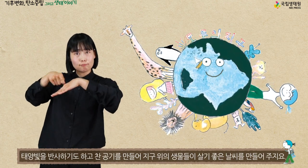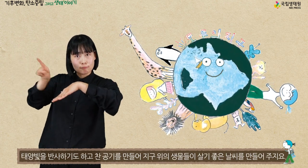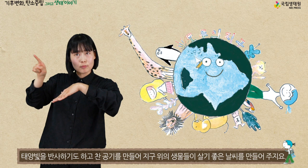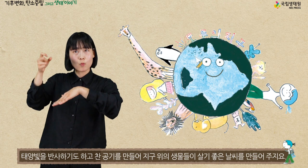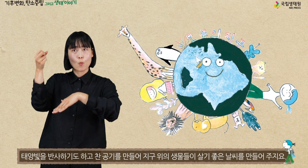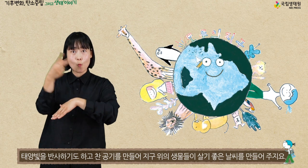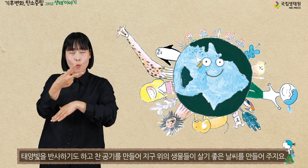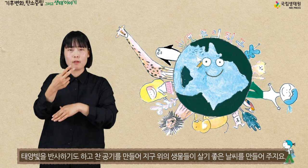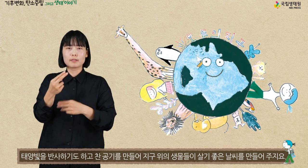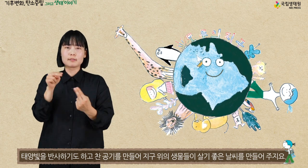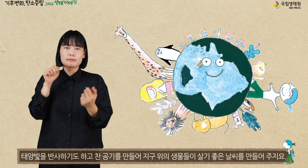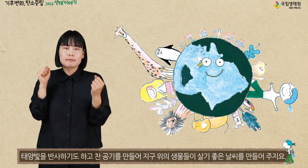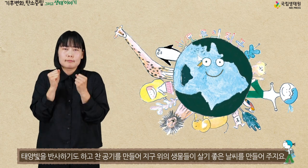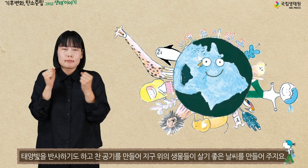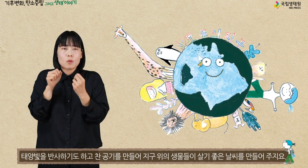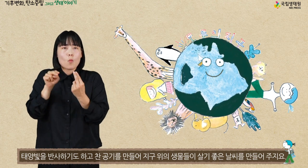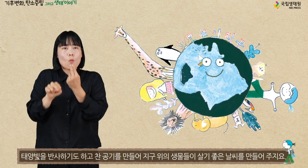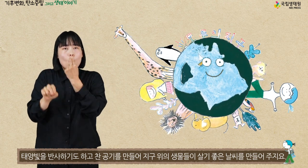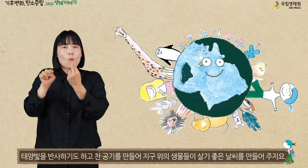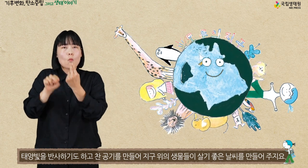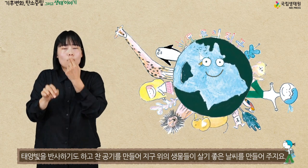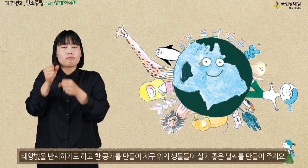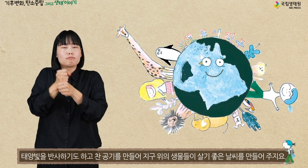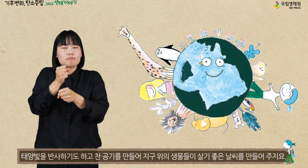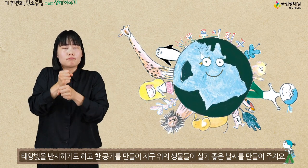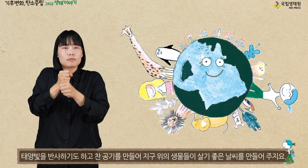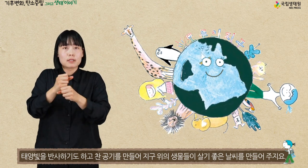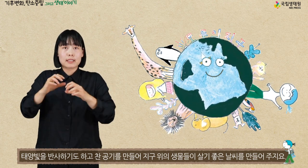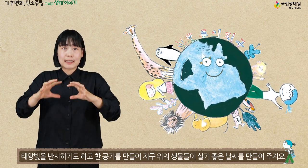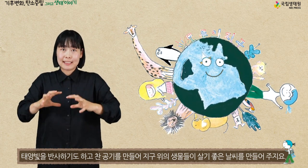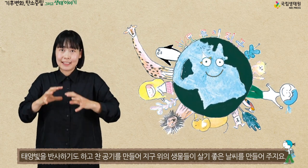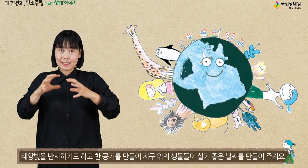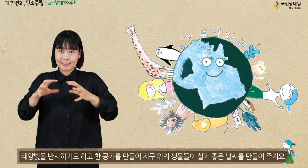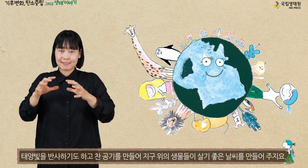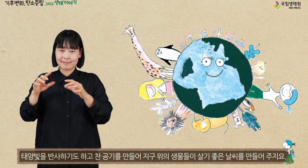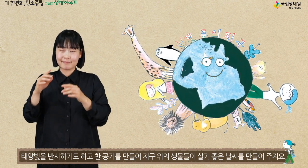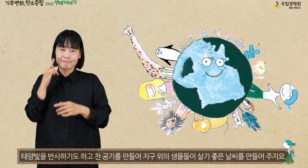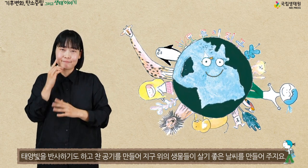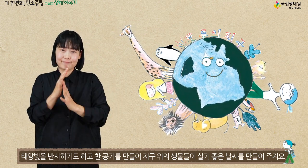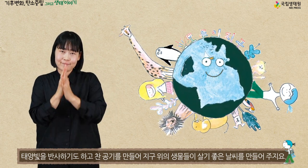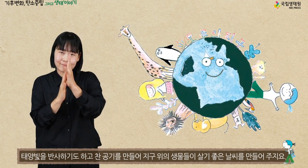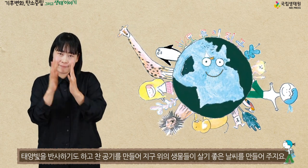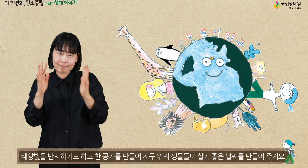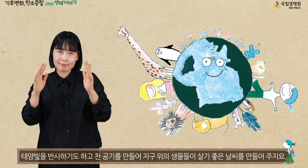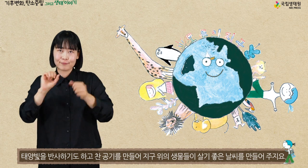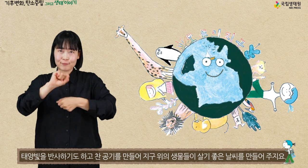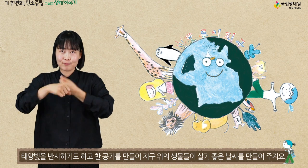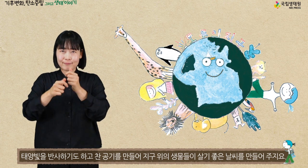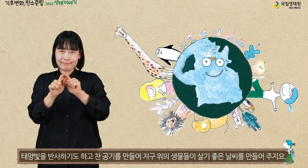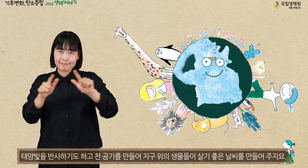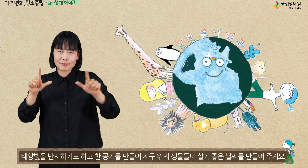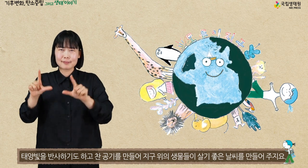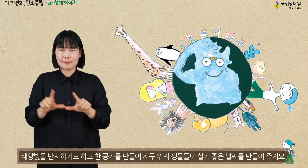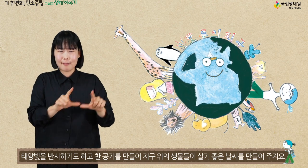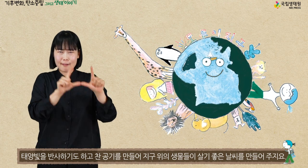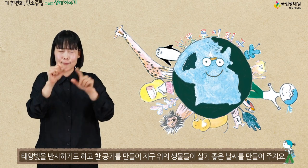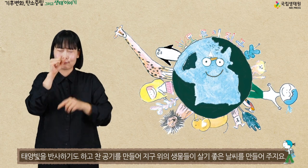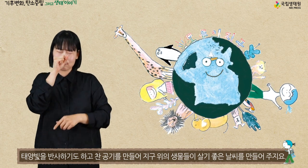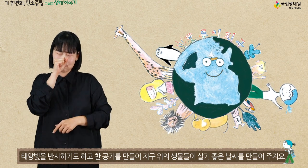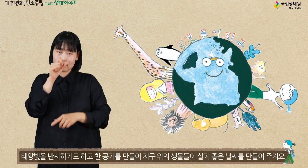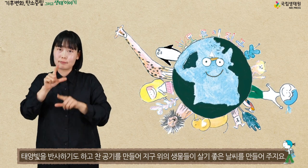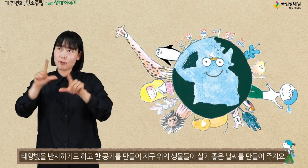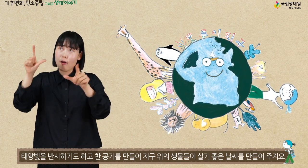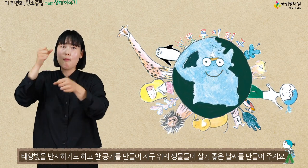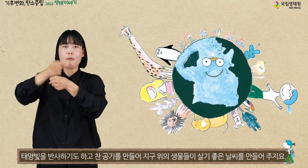태양빛을 반사하기도 하고 찬 공기를 만들어 지구 위의 생물들이 살기 좋은 날씨를 만들어주죠.